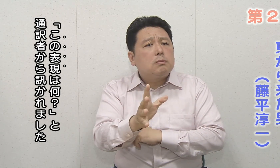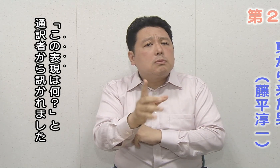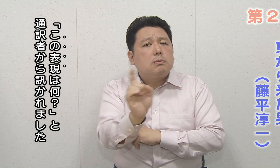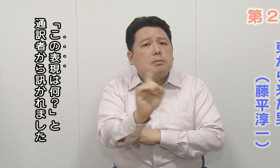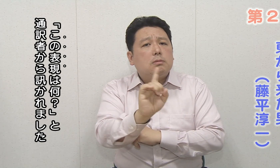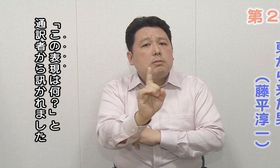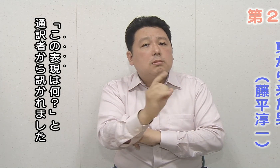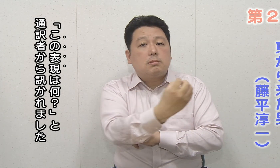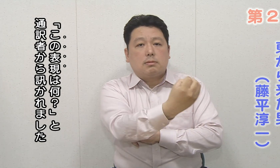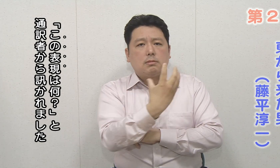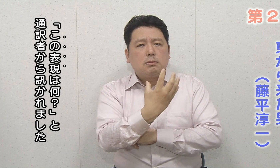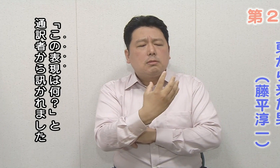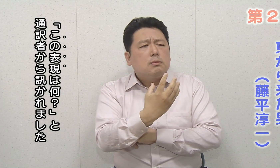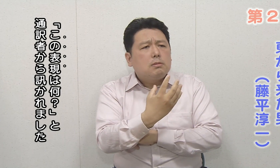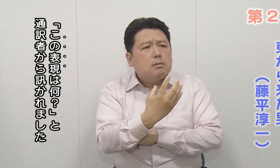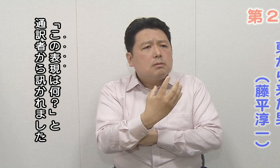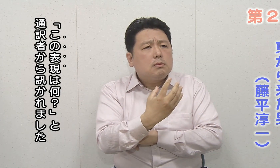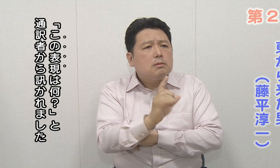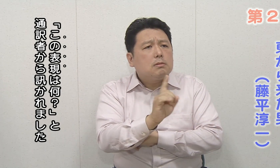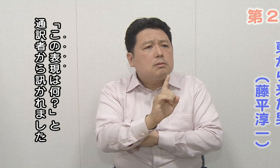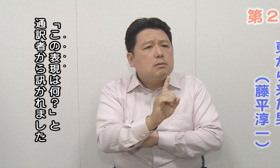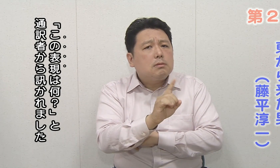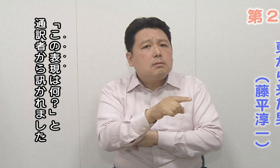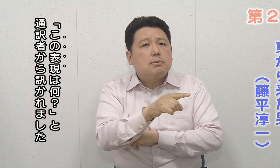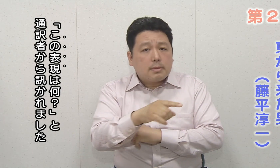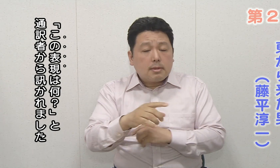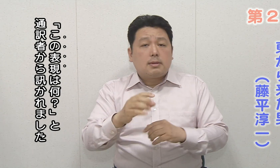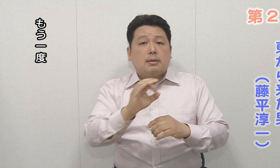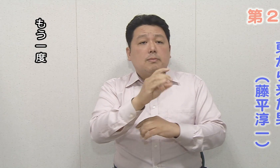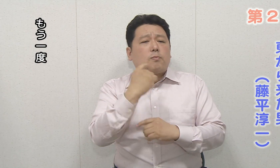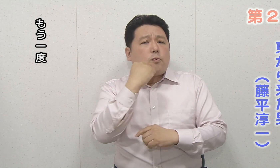この表現は何？と通訳者から聞かれました。